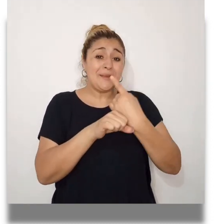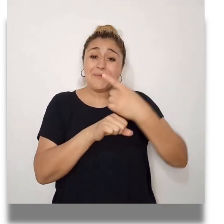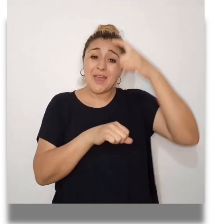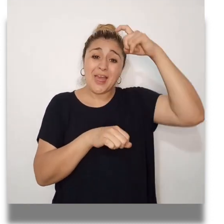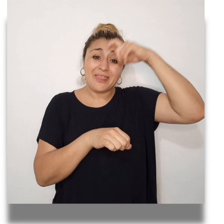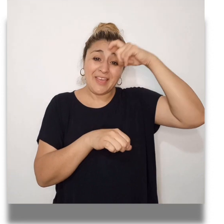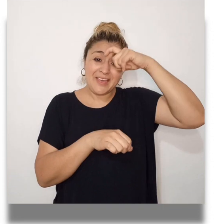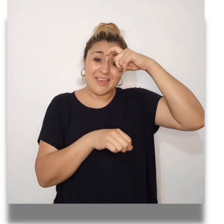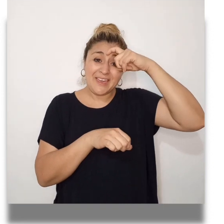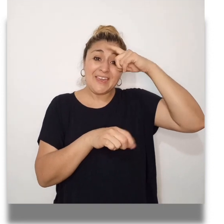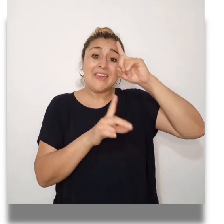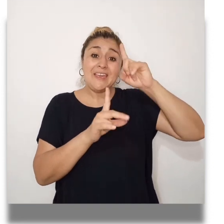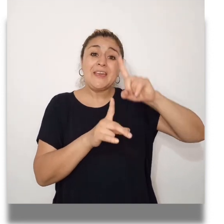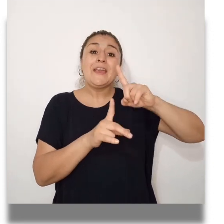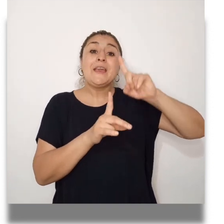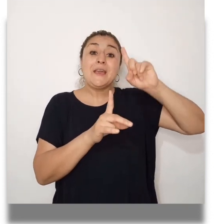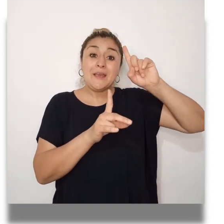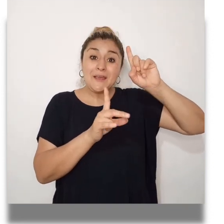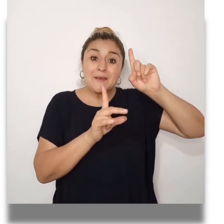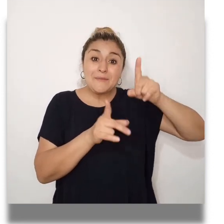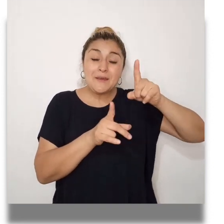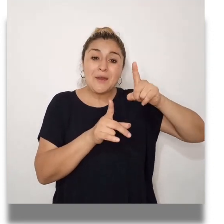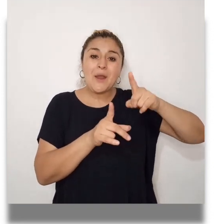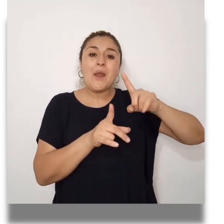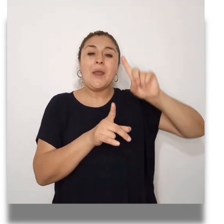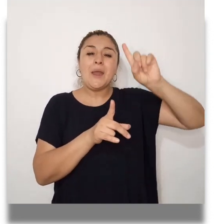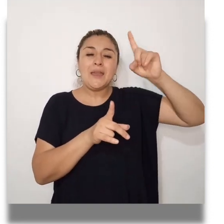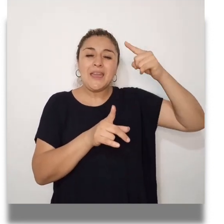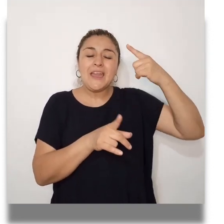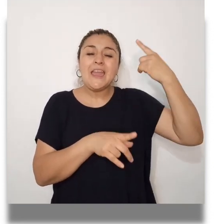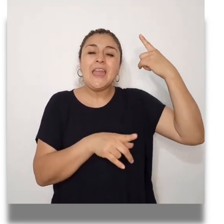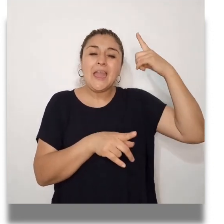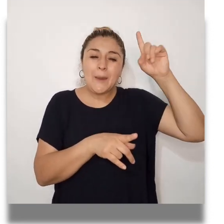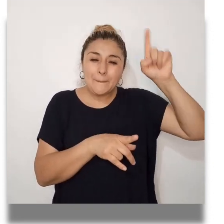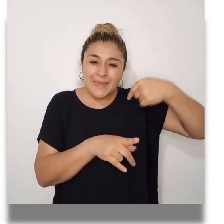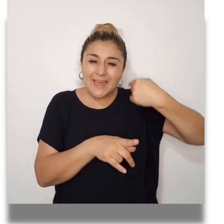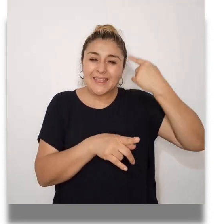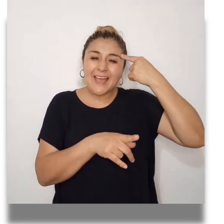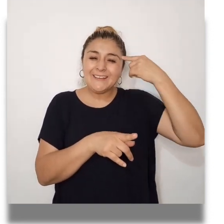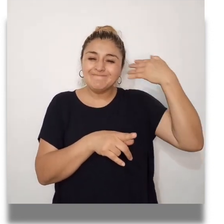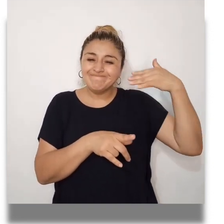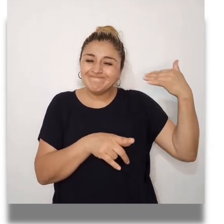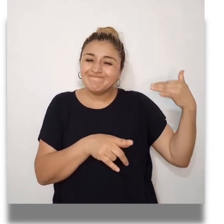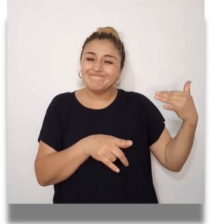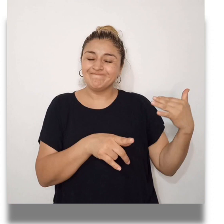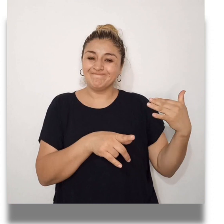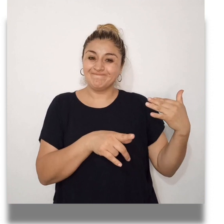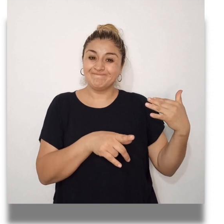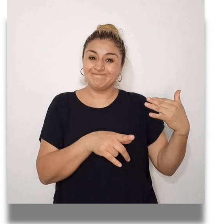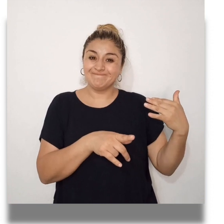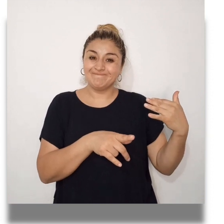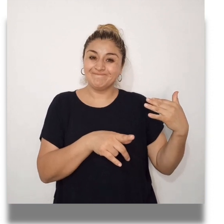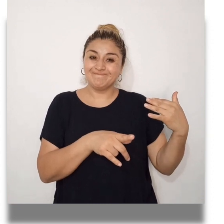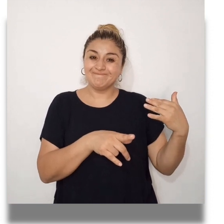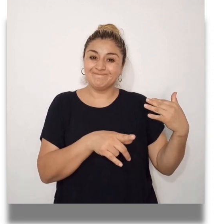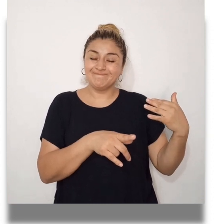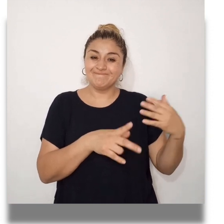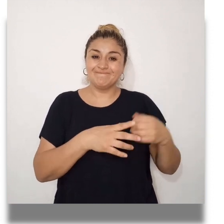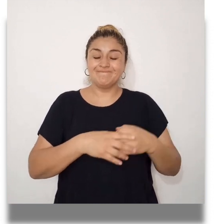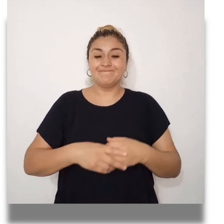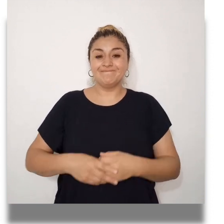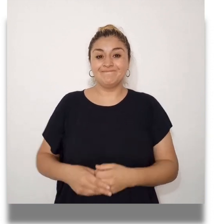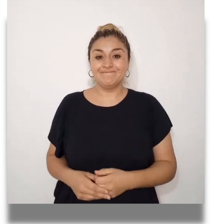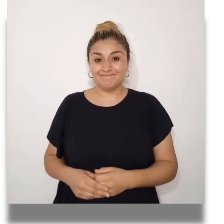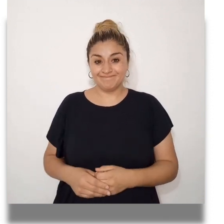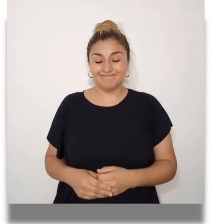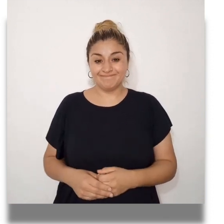Altísimo es la inteligencia. Amén. Ce verset se trouve presque au milieu du chapitre. Este